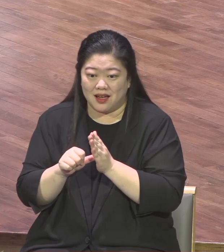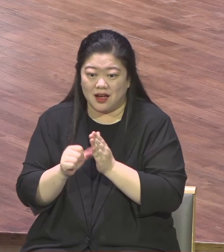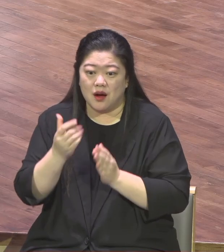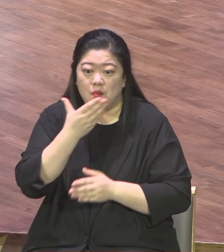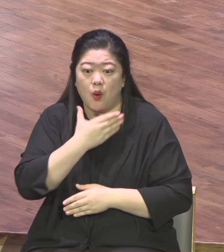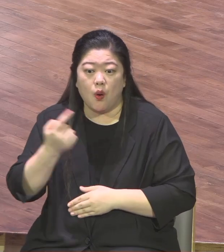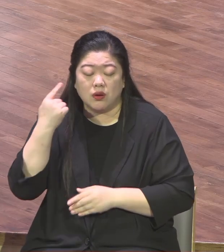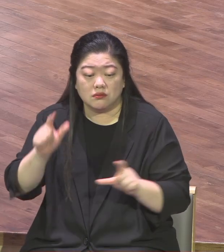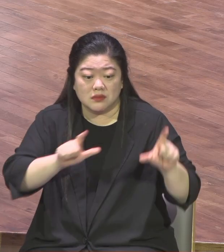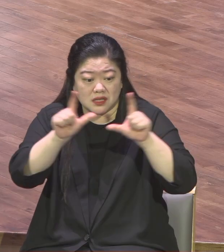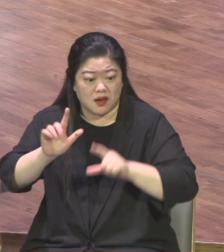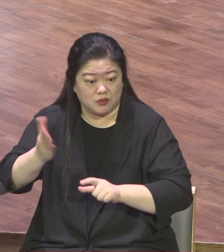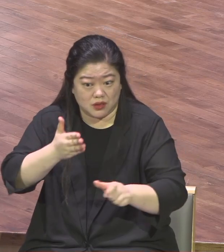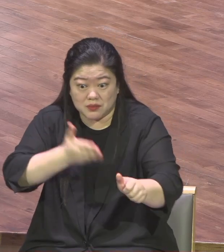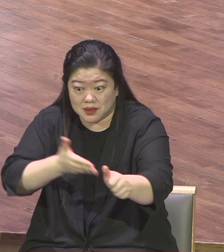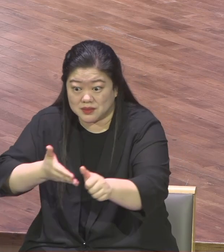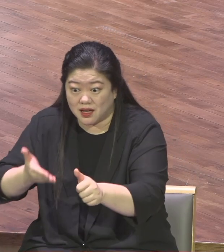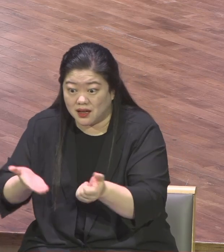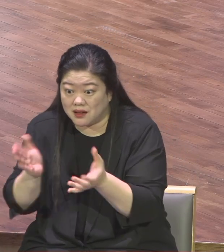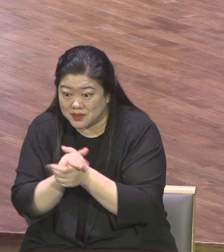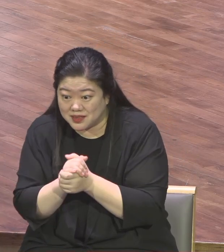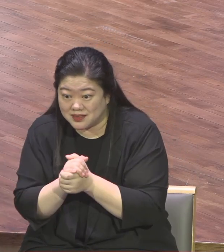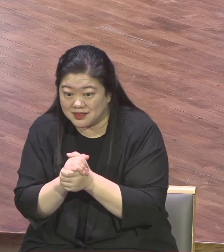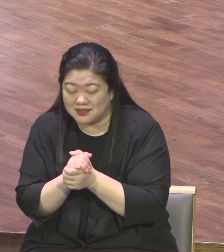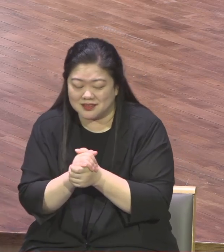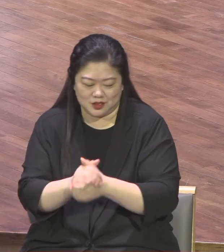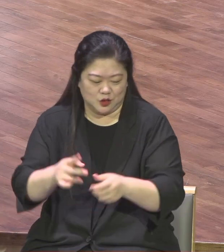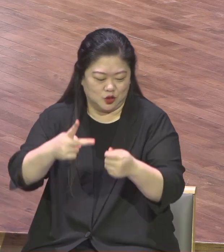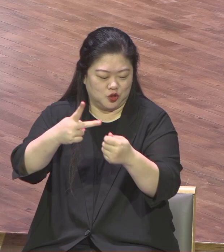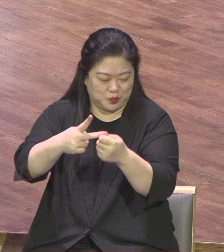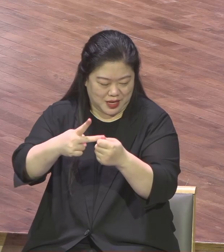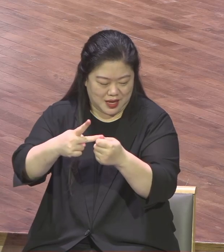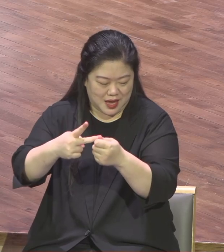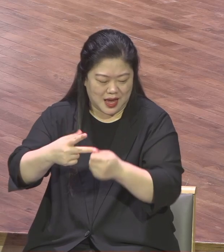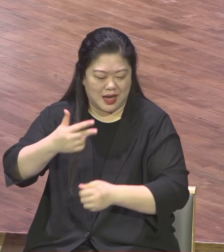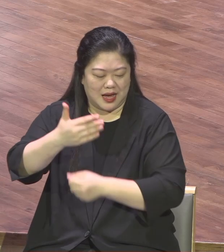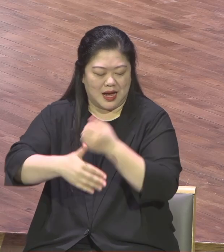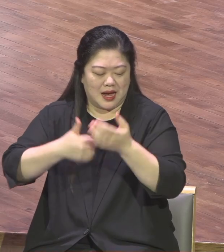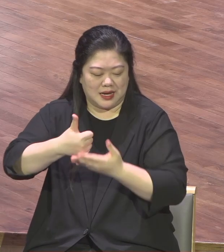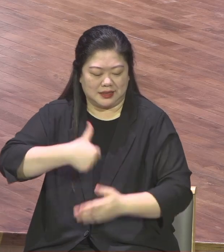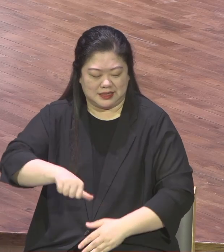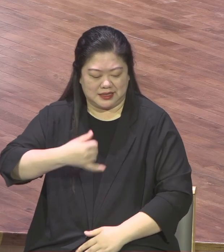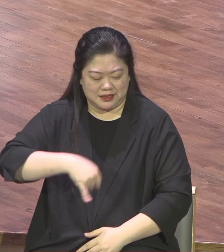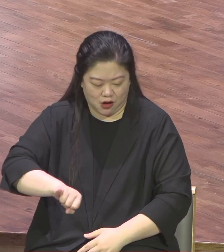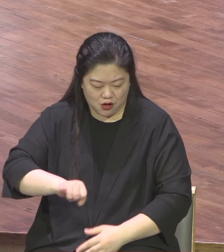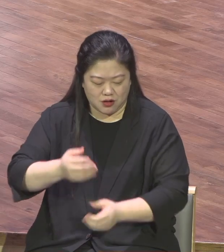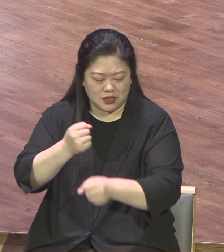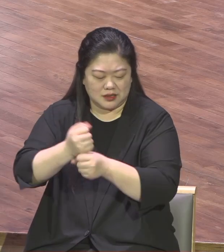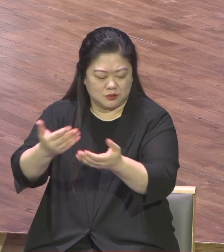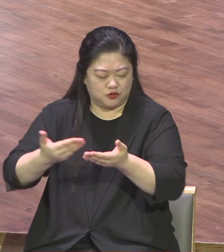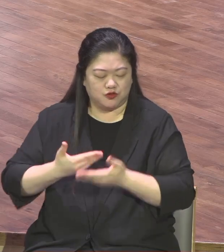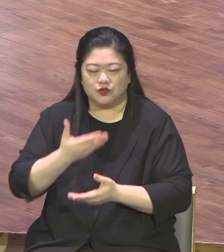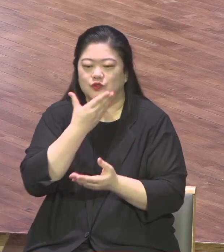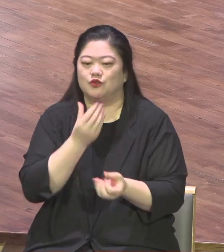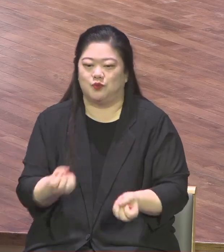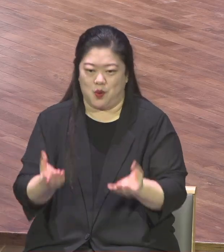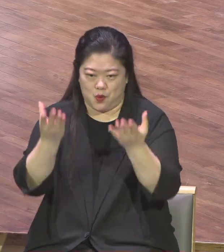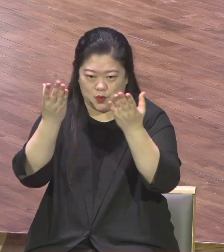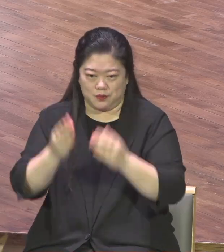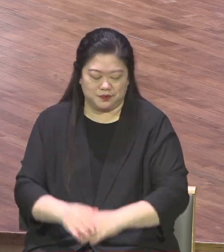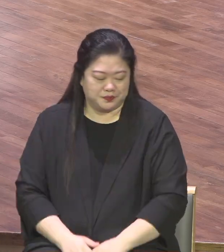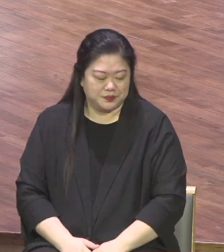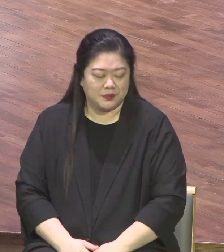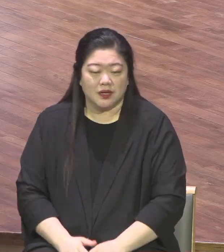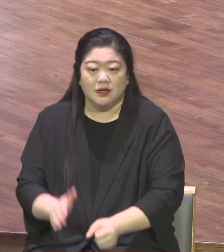인생 되기를 주님으로 축복합니다. 두 번째로 기업 사무신 축복입니다. 8절로 10절 봅니다. 이는